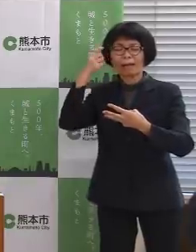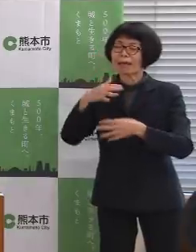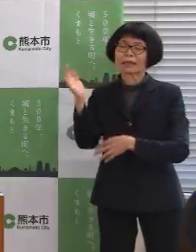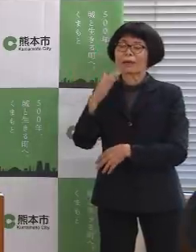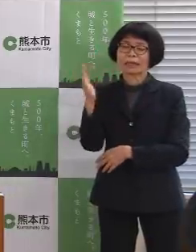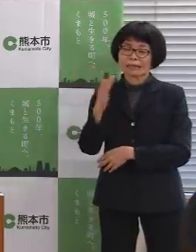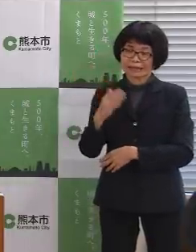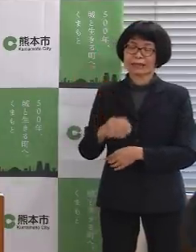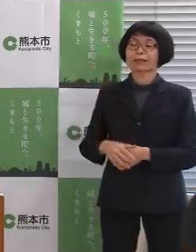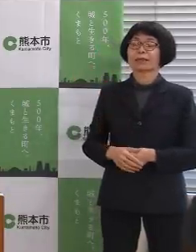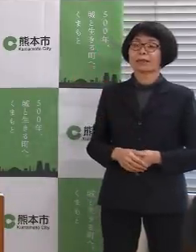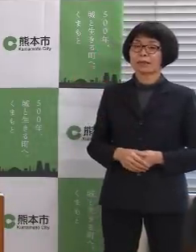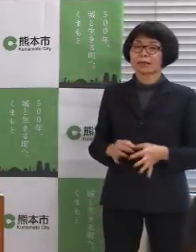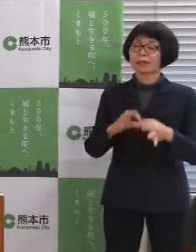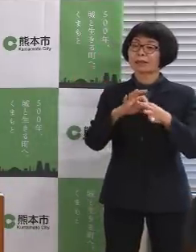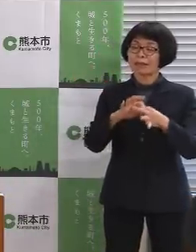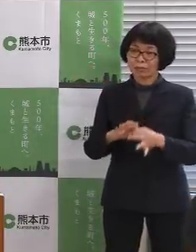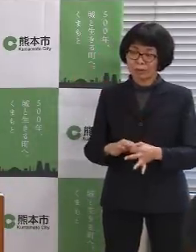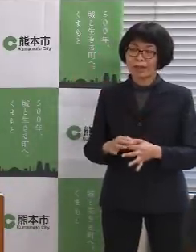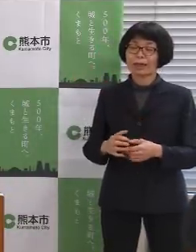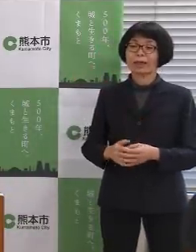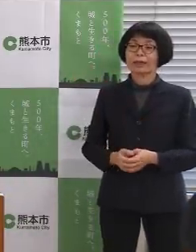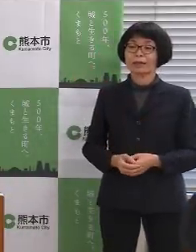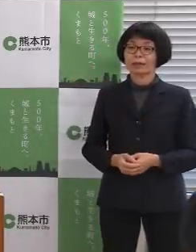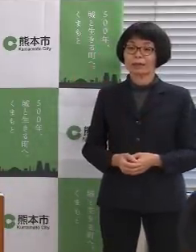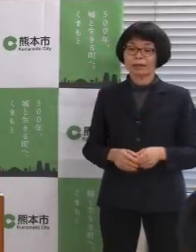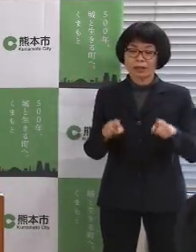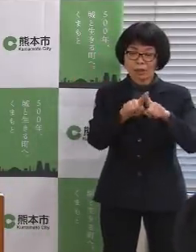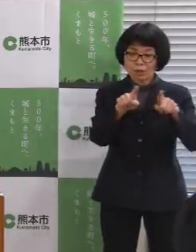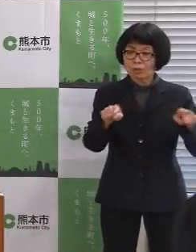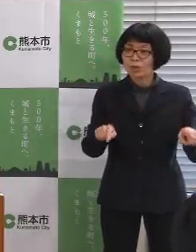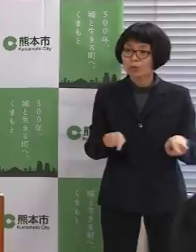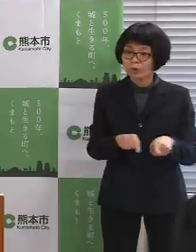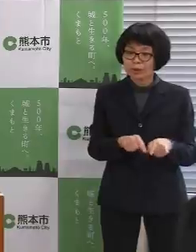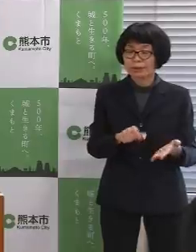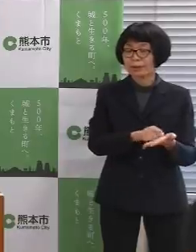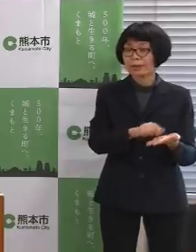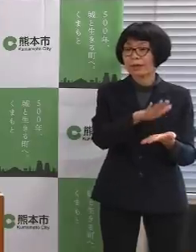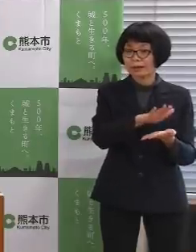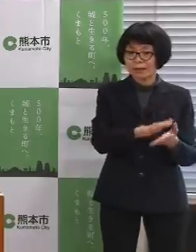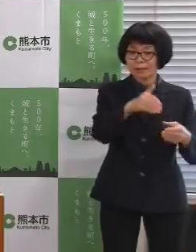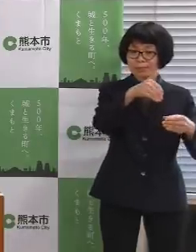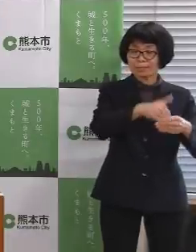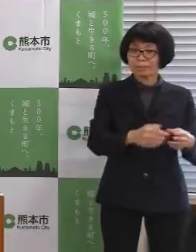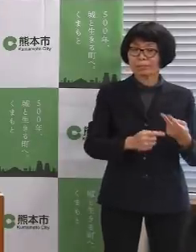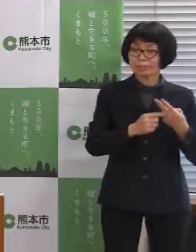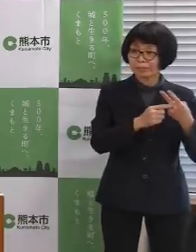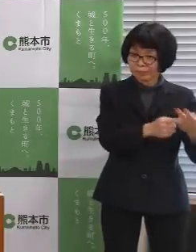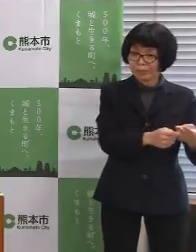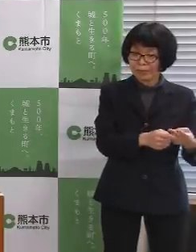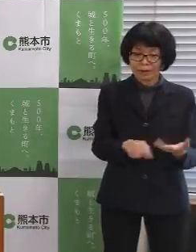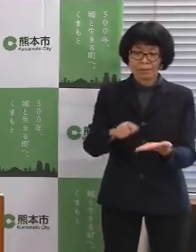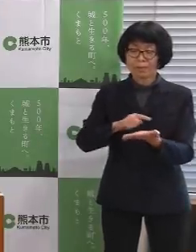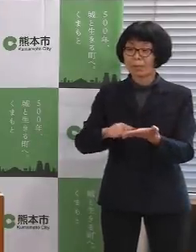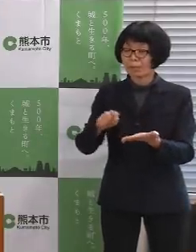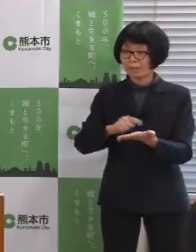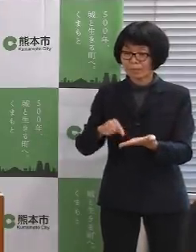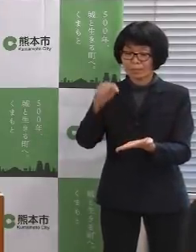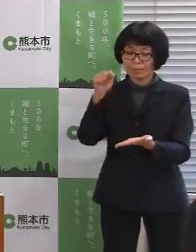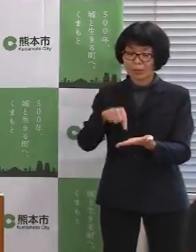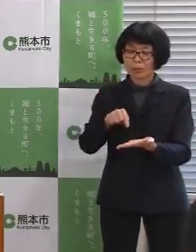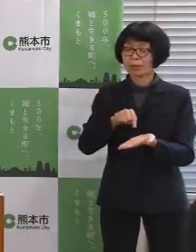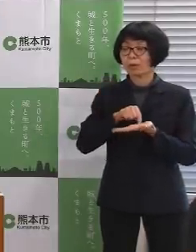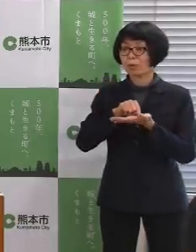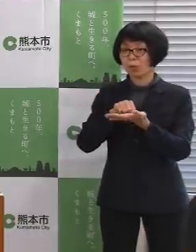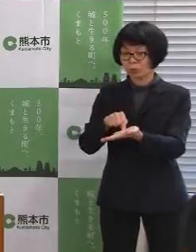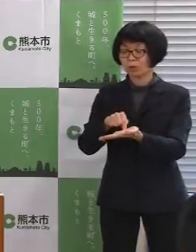。ですので、書類にてですね、全て完結をする、あるいはオンラインの状況によって